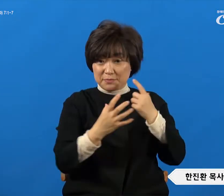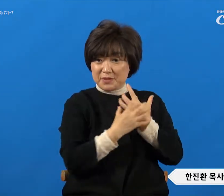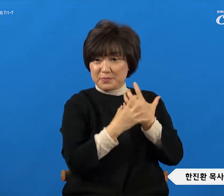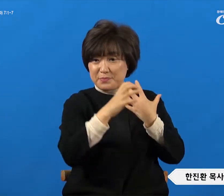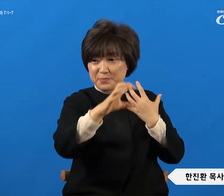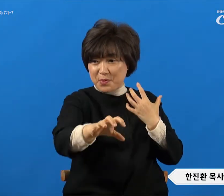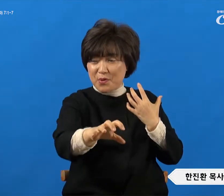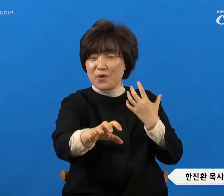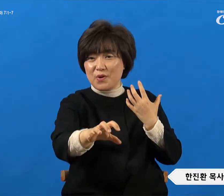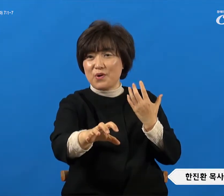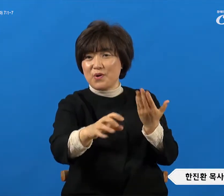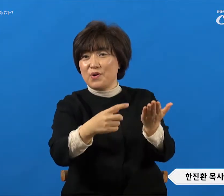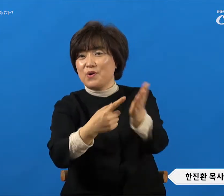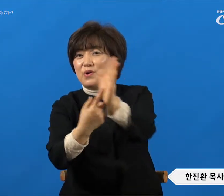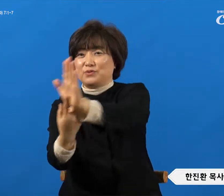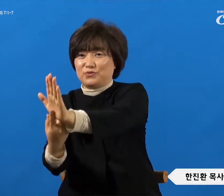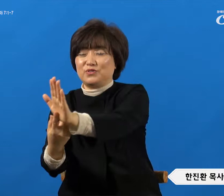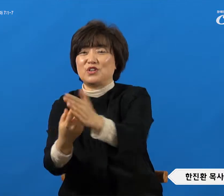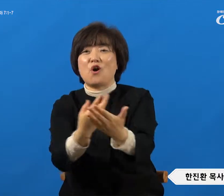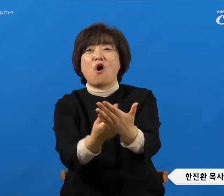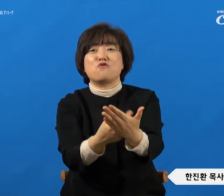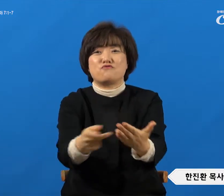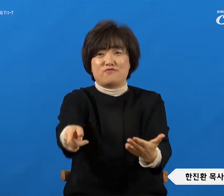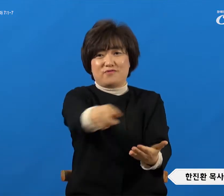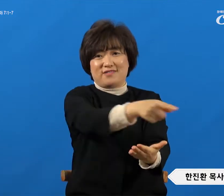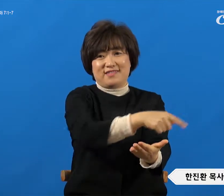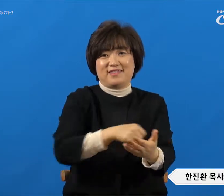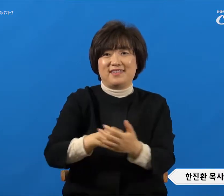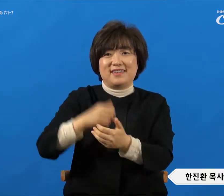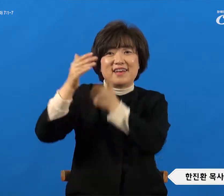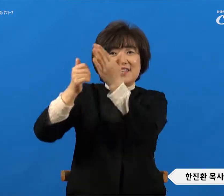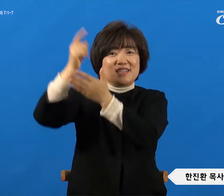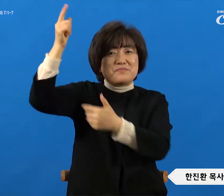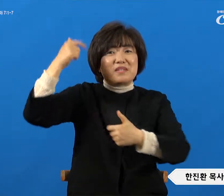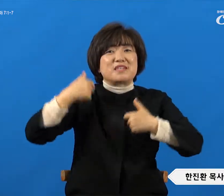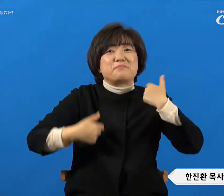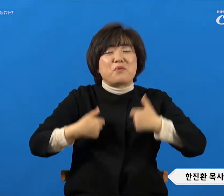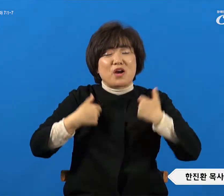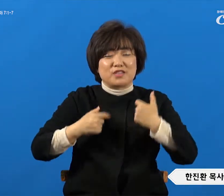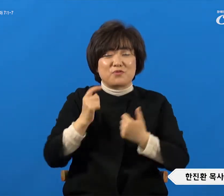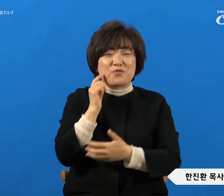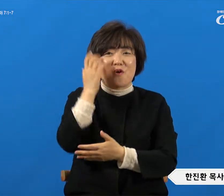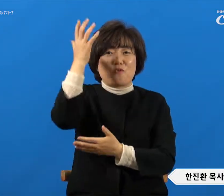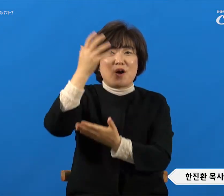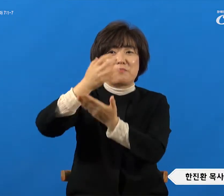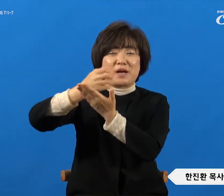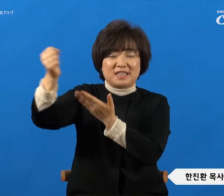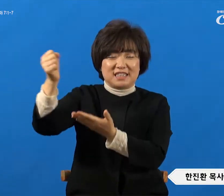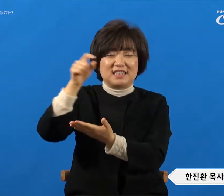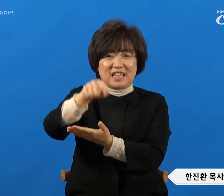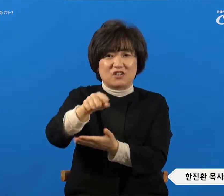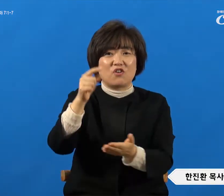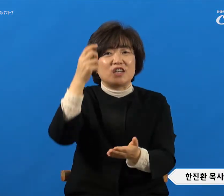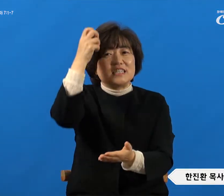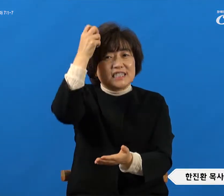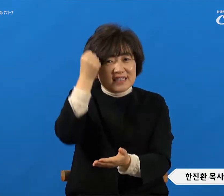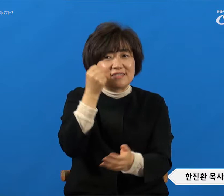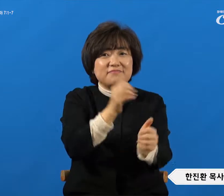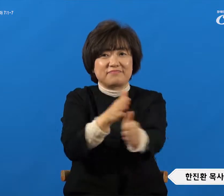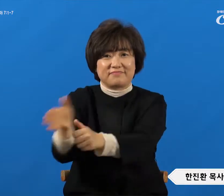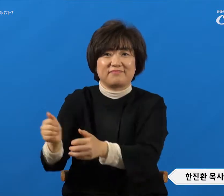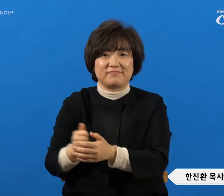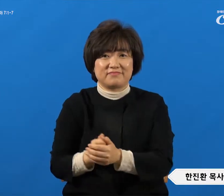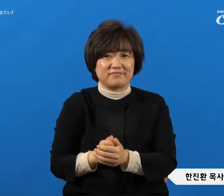우리 하나님이 한없이 기뻐하시고 영광을 받으신다는 사실을 잊지 마시기를 바랍니다. 우리가 봉사하는 거 아이들